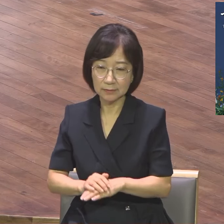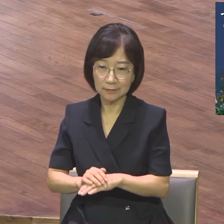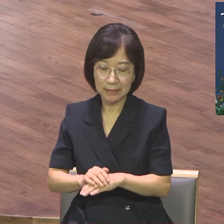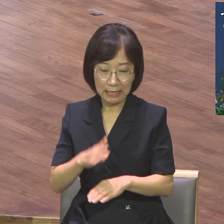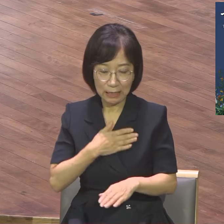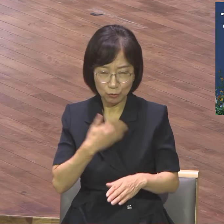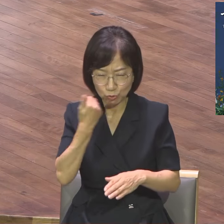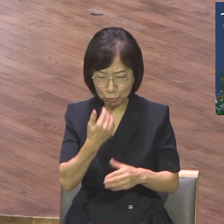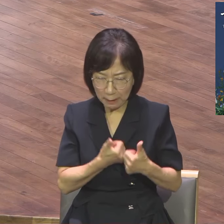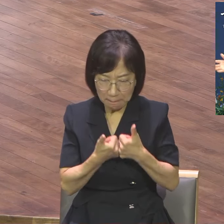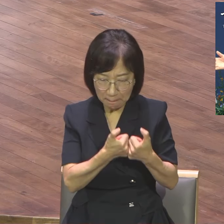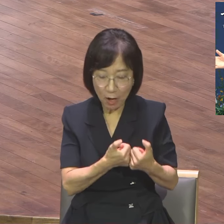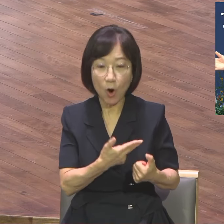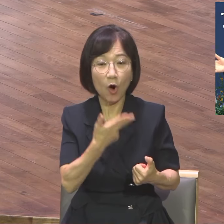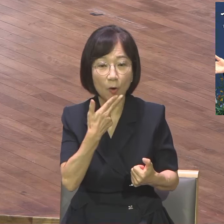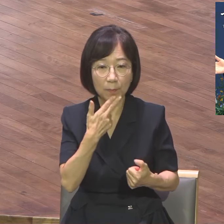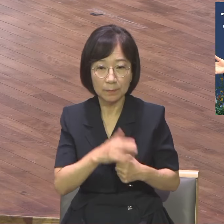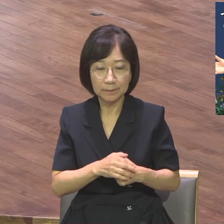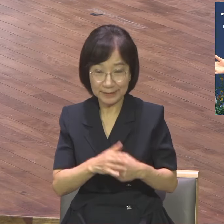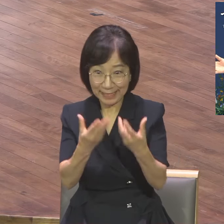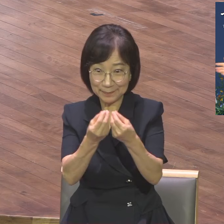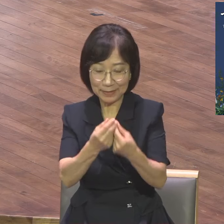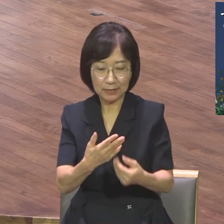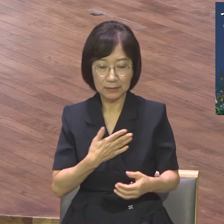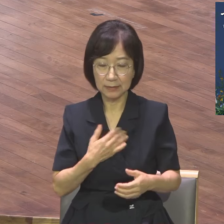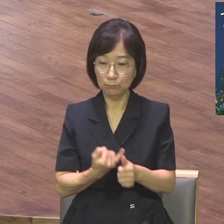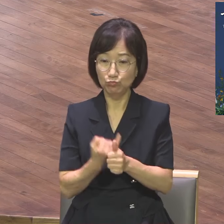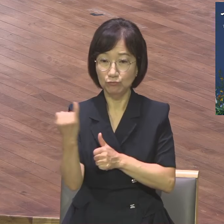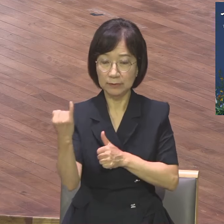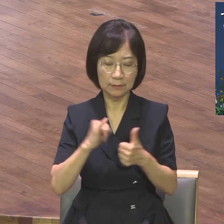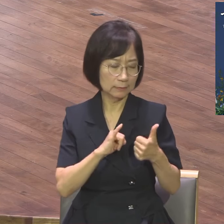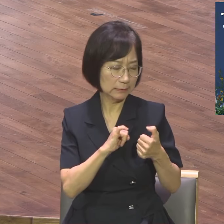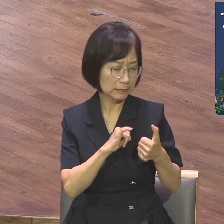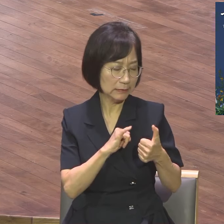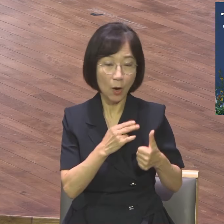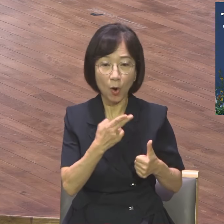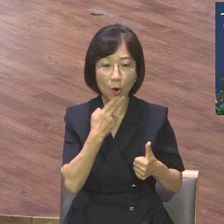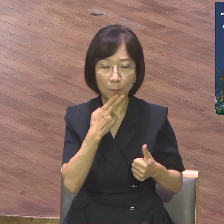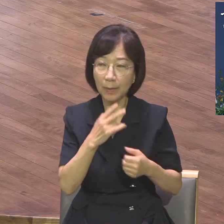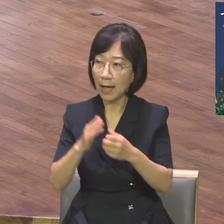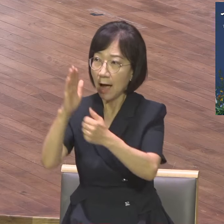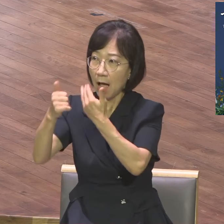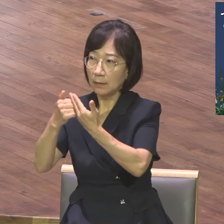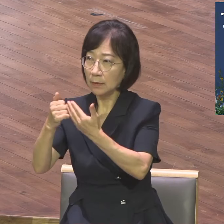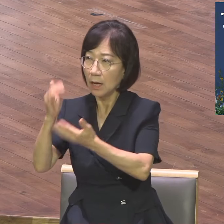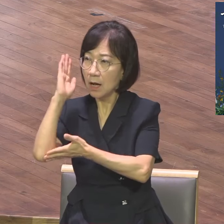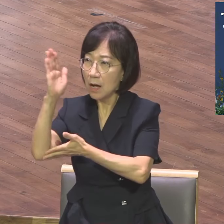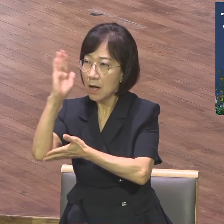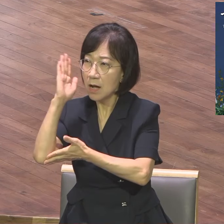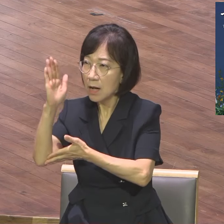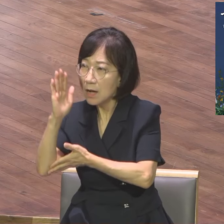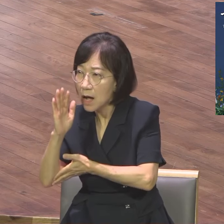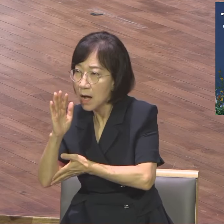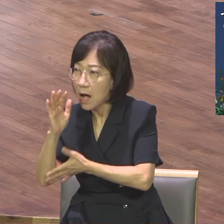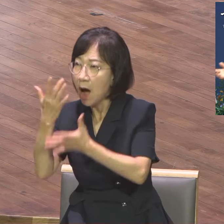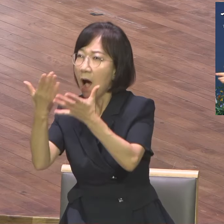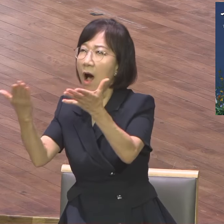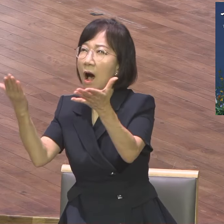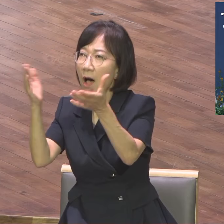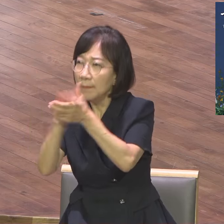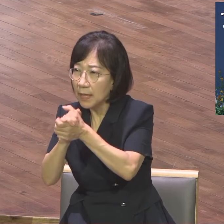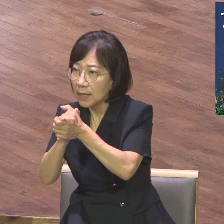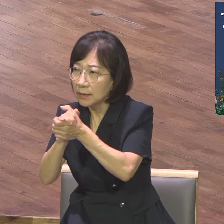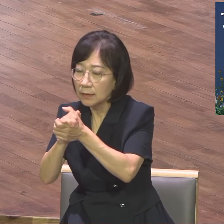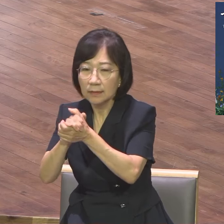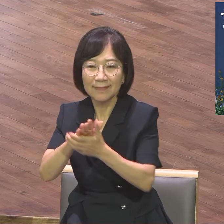안 해. 그 마누라가 어떻게 알겠어요. 내게 주신 이 감동을, 이 생각을, 이 깨달음을 어떻게